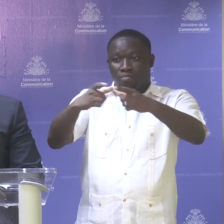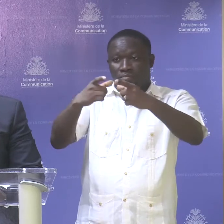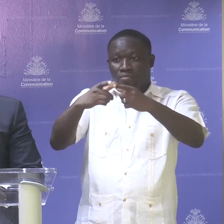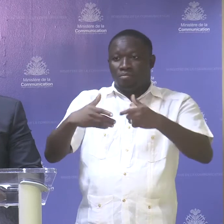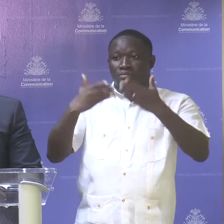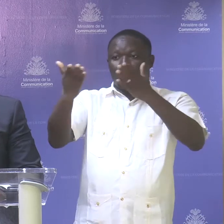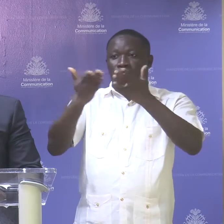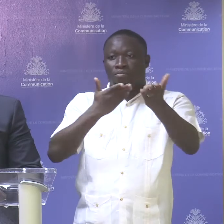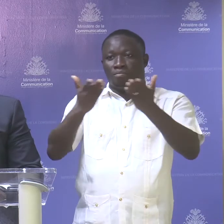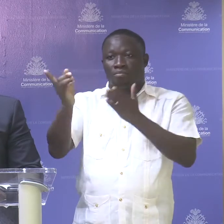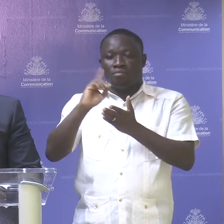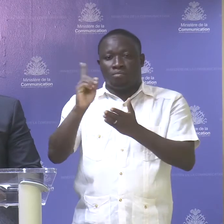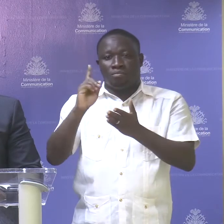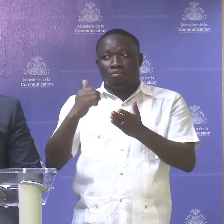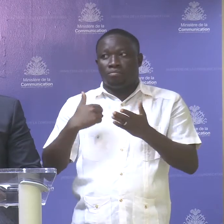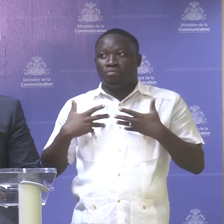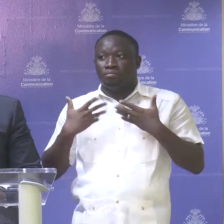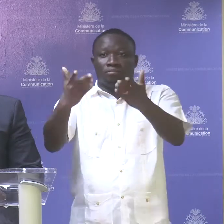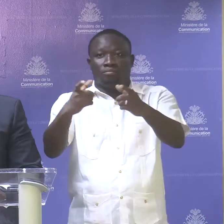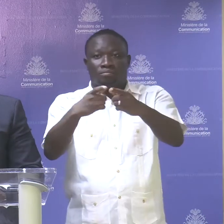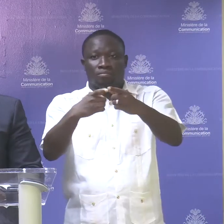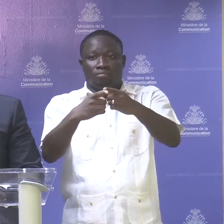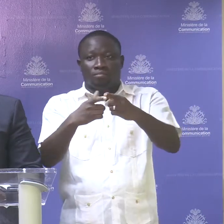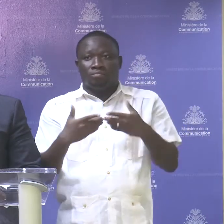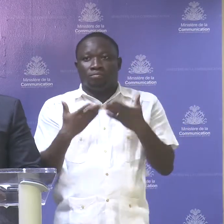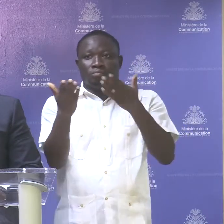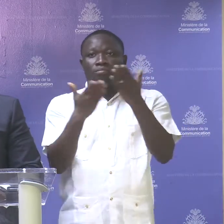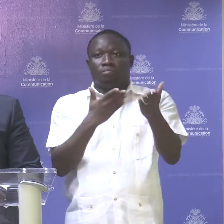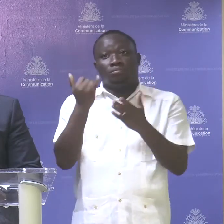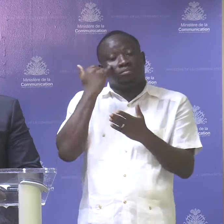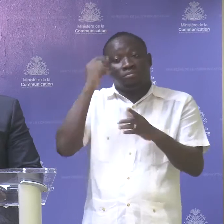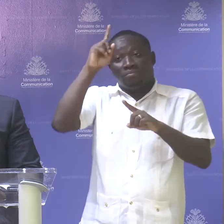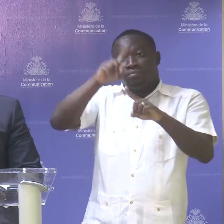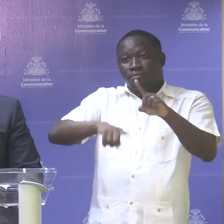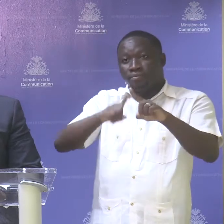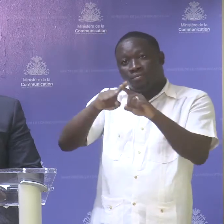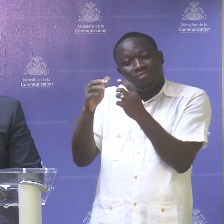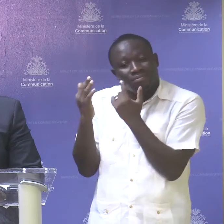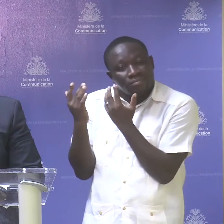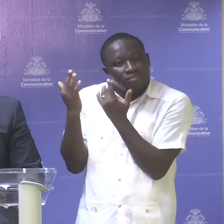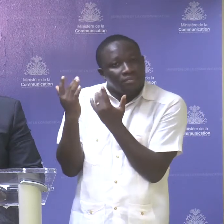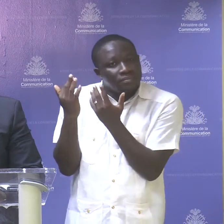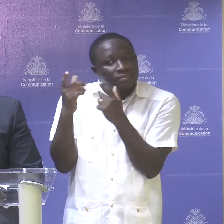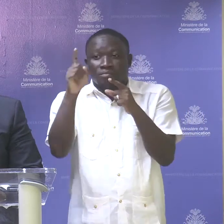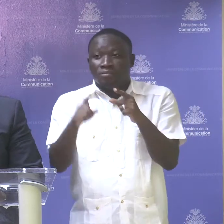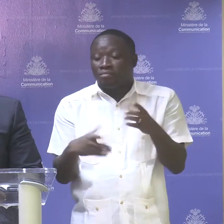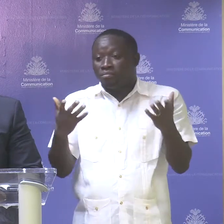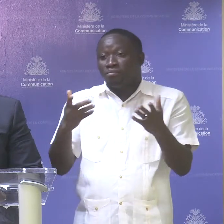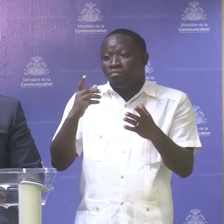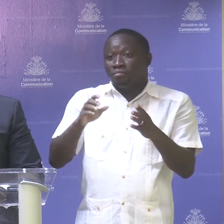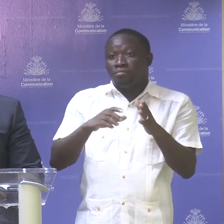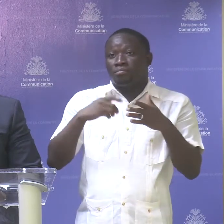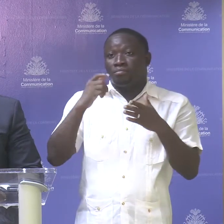bail service côté non livré carte bail. Non bail service côté si yo pas capable retendre non carte qui fait yo besoin certificat. Tout